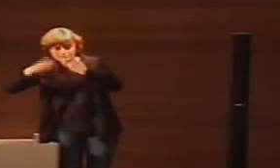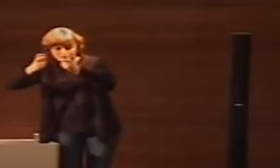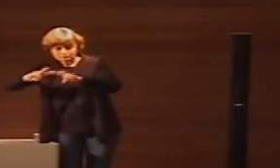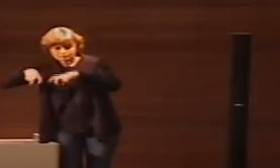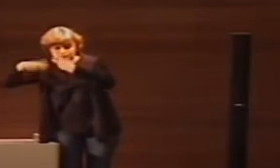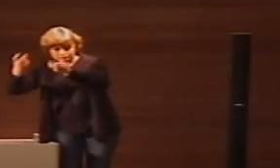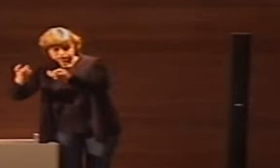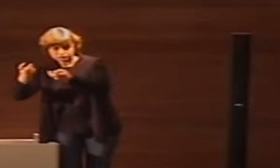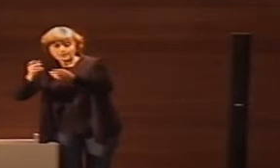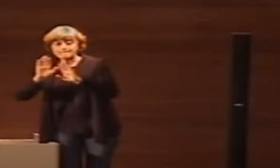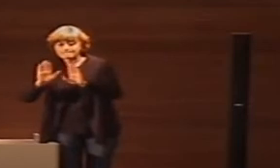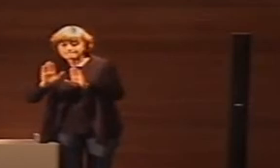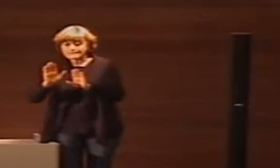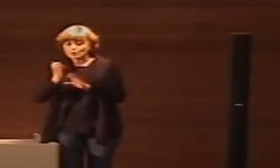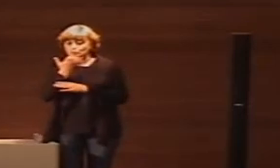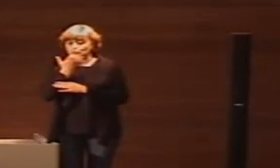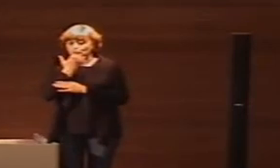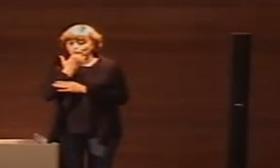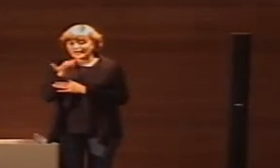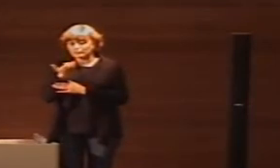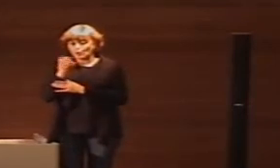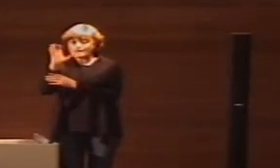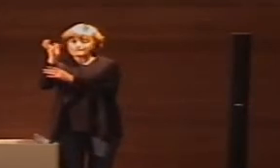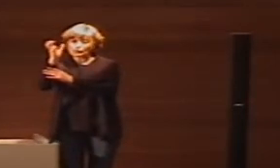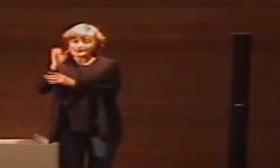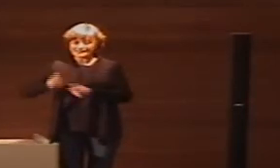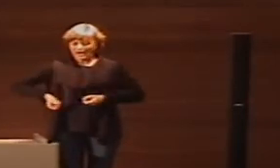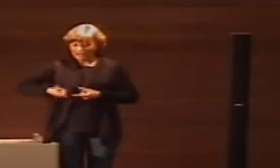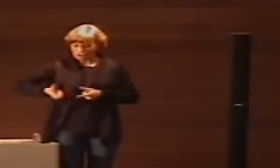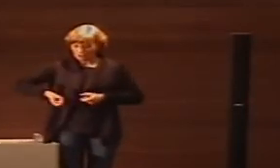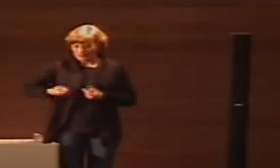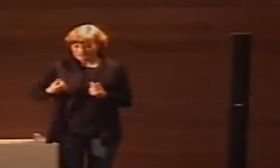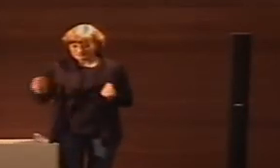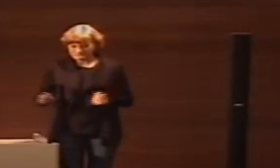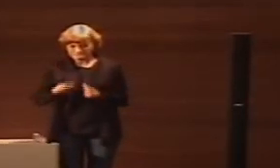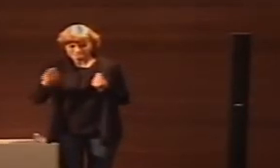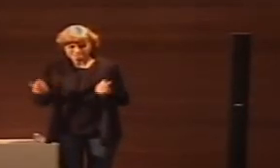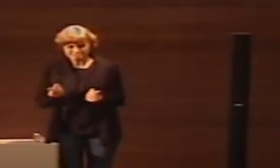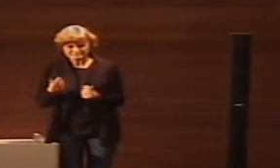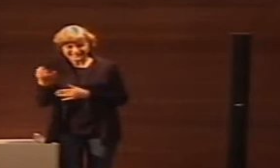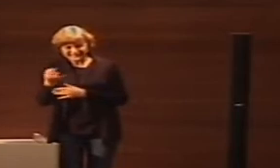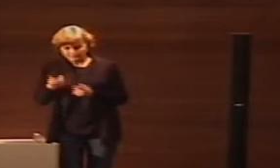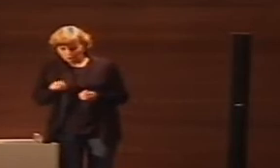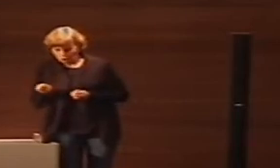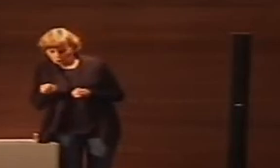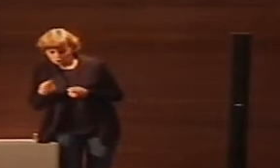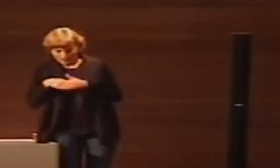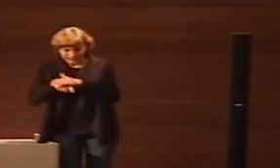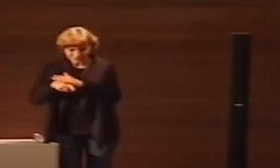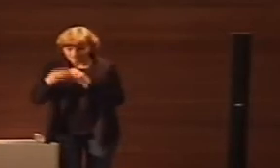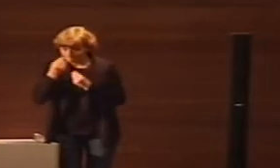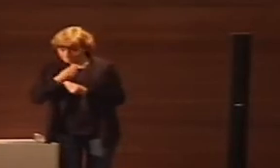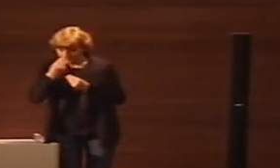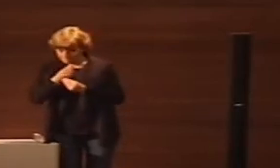públicas, de prevención del derroche alimentario, etc., hay posibilidades interesantes de actuación. Otro